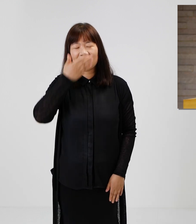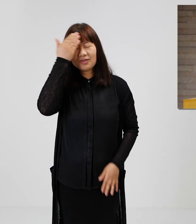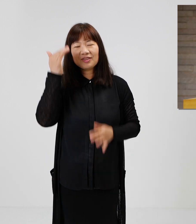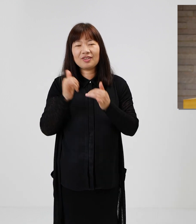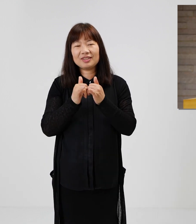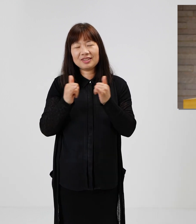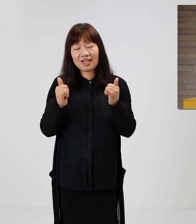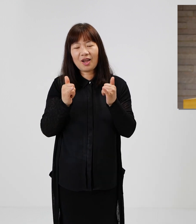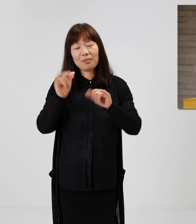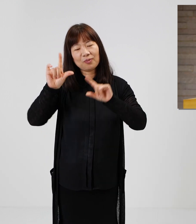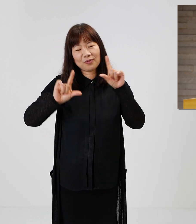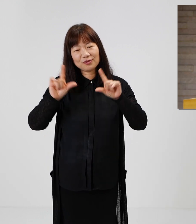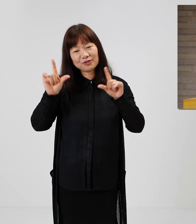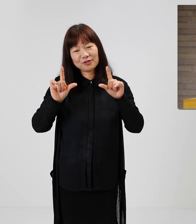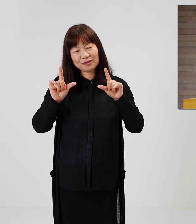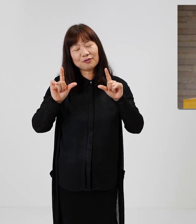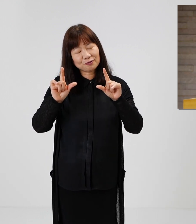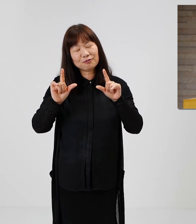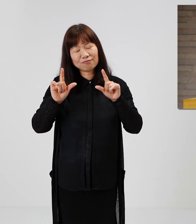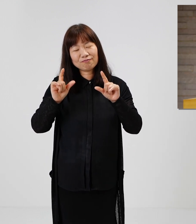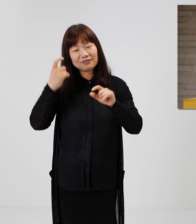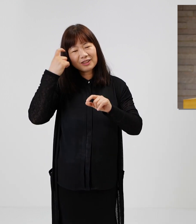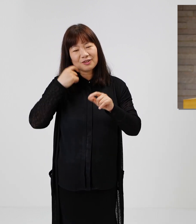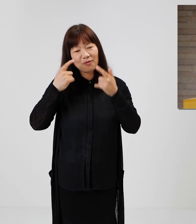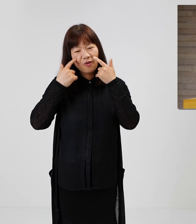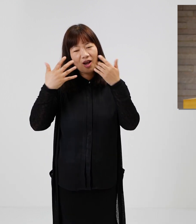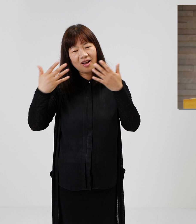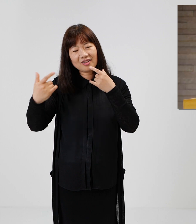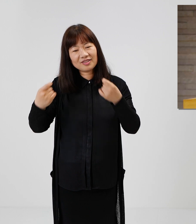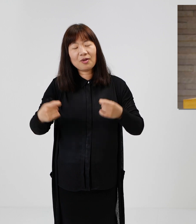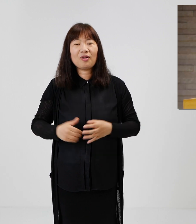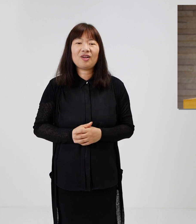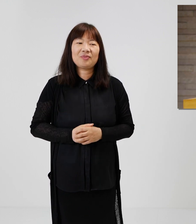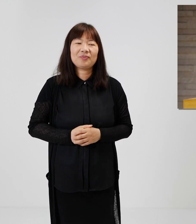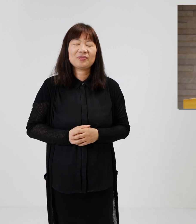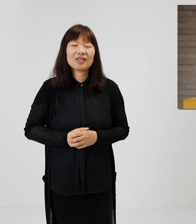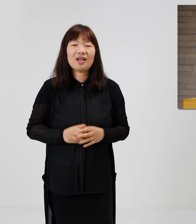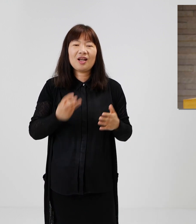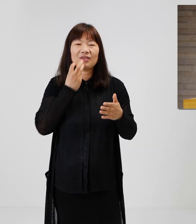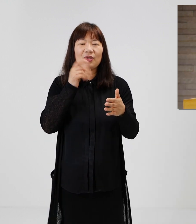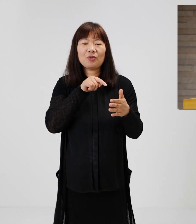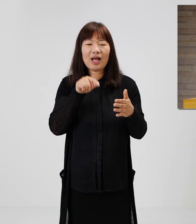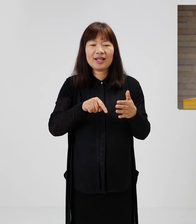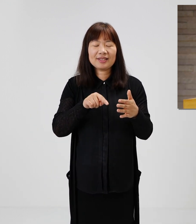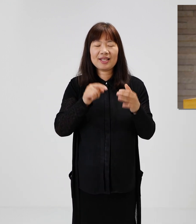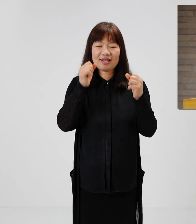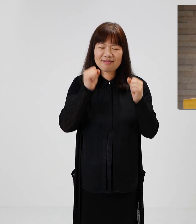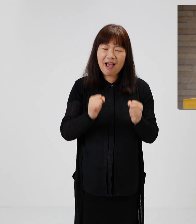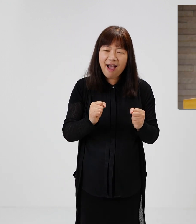청년들의 현실이구나. 그게 좀 그렇더라고요. 누가 어떻게든 서울에서 버텨라.